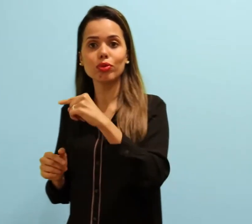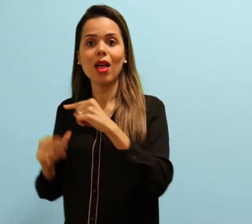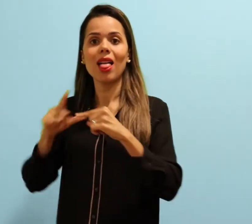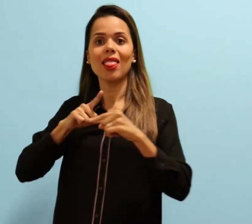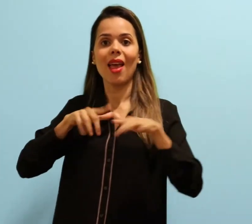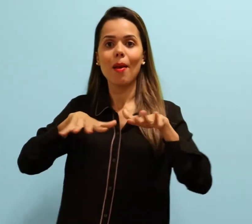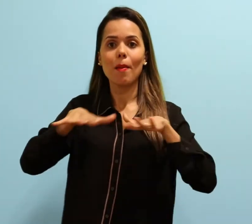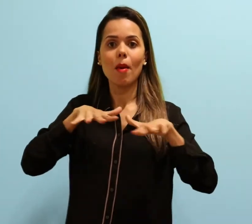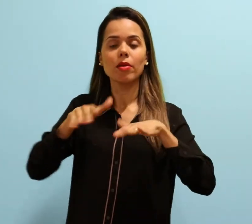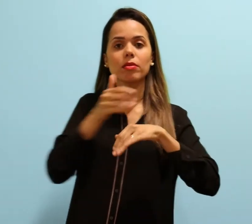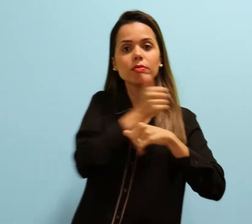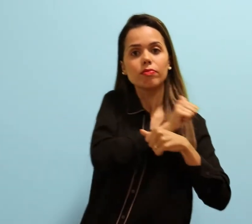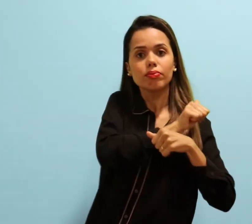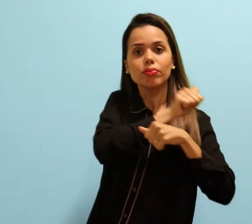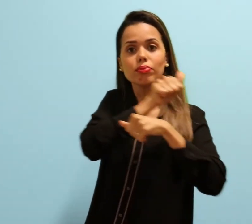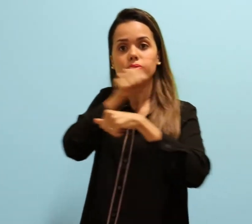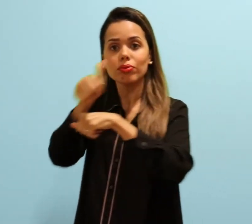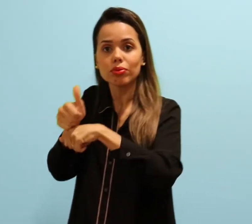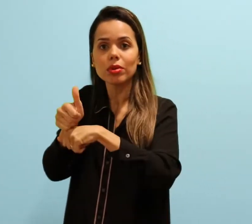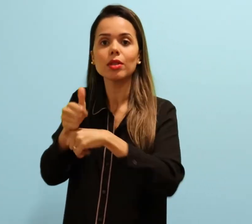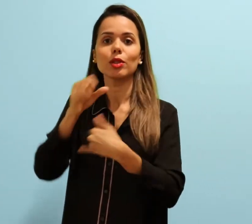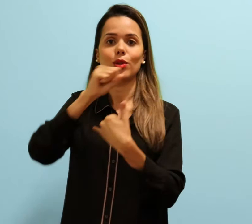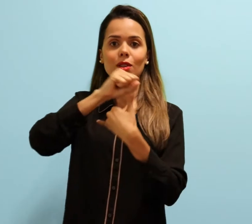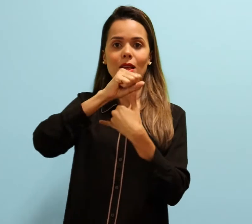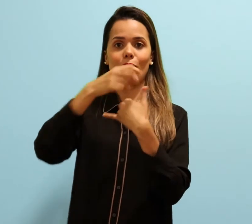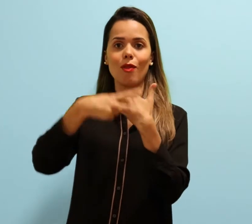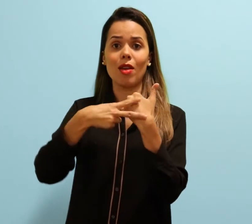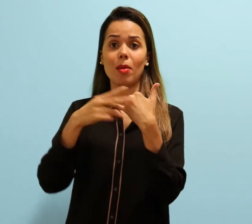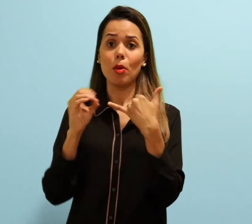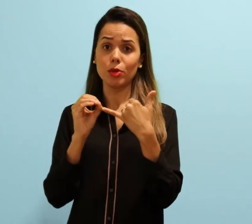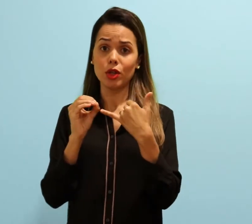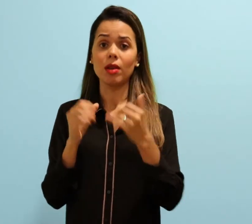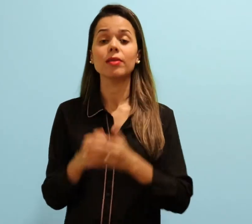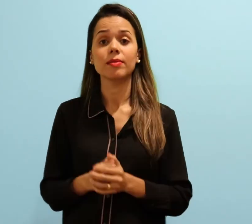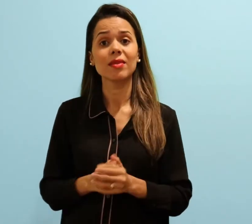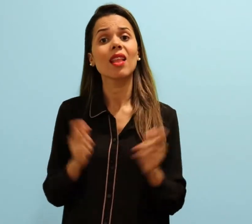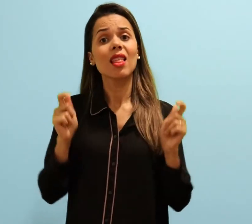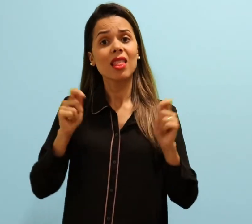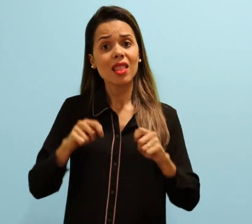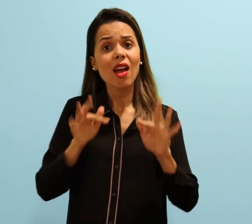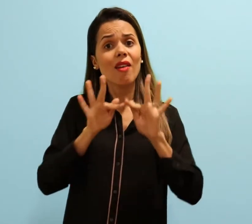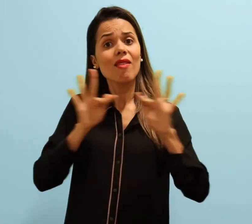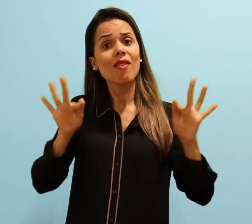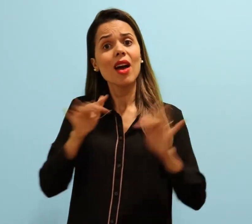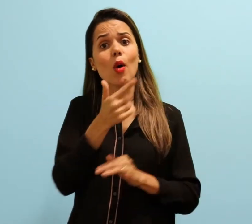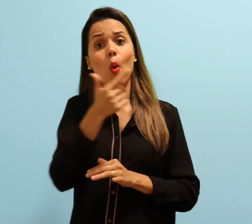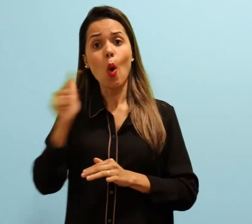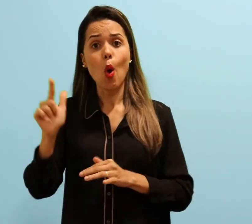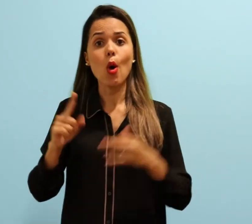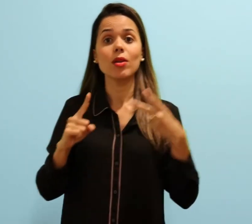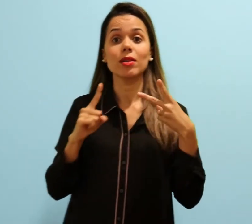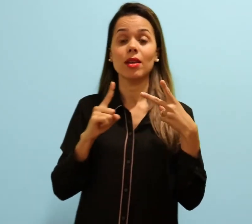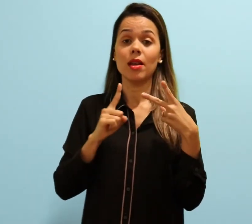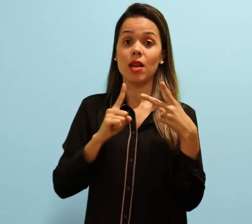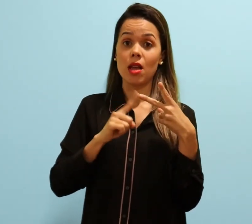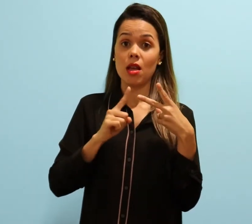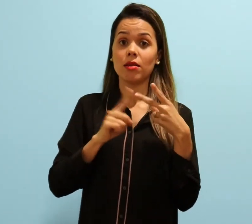referência de Maria, gerando essa ordem sujeito, verbo, objeto. Mas ainda é possível eu